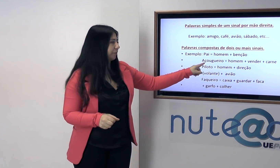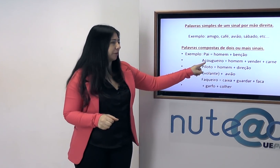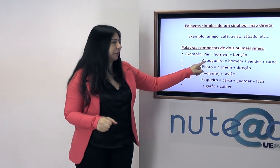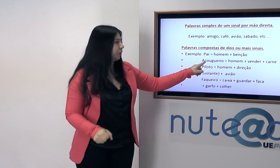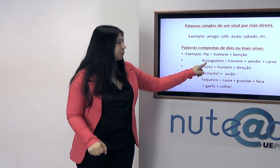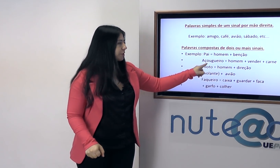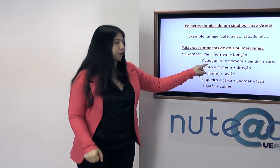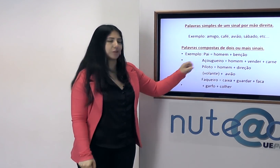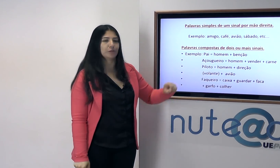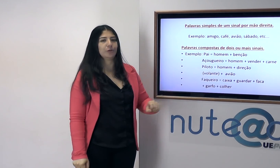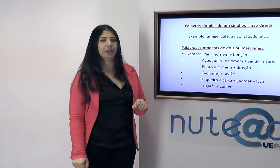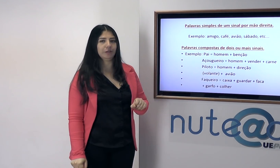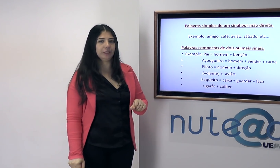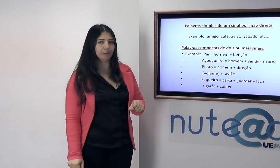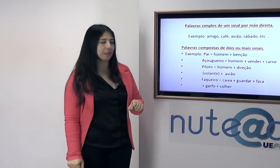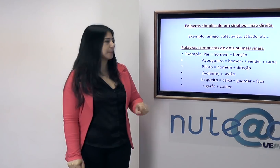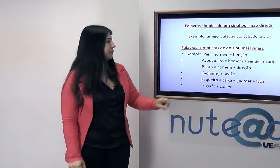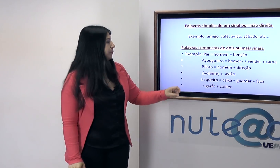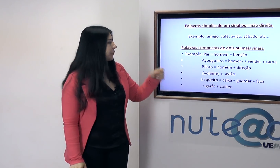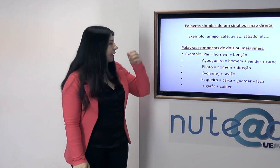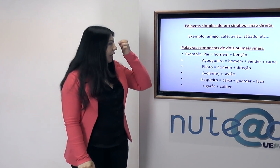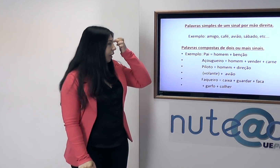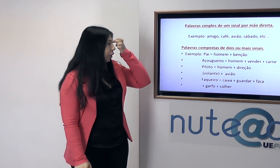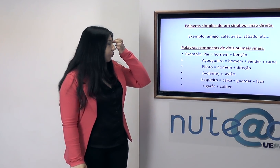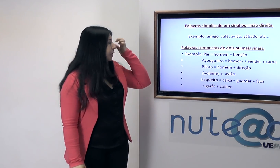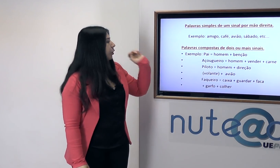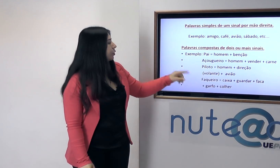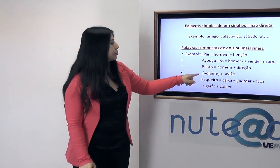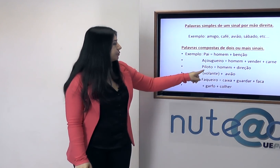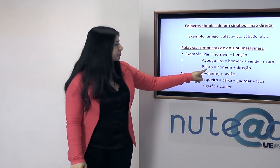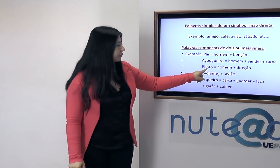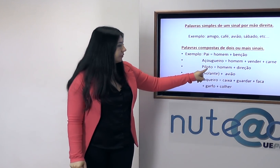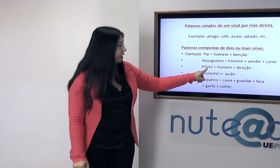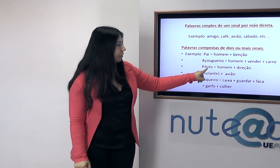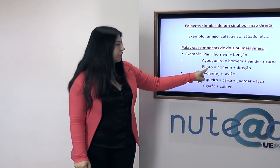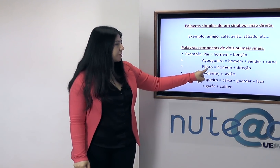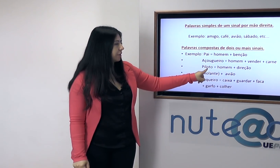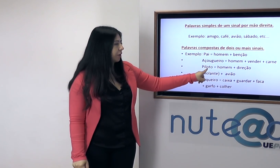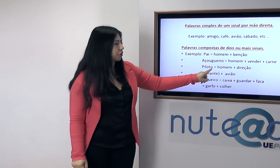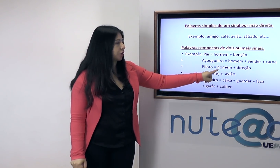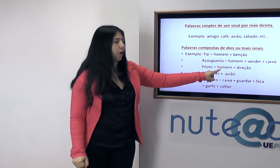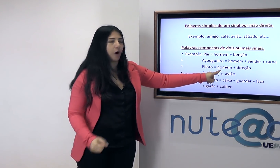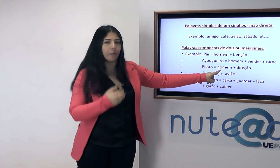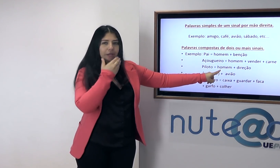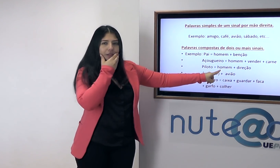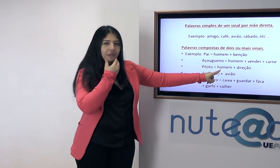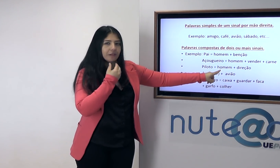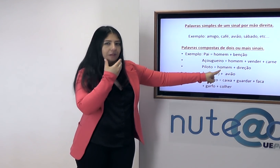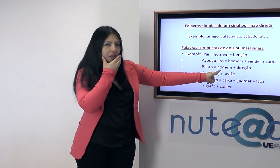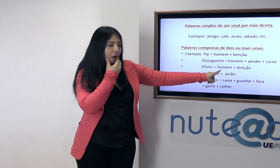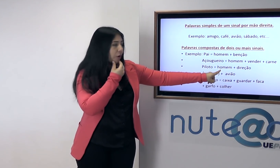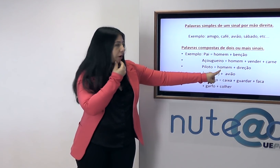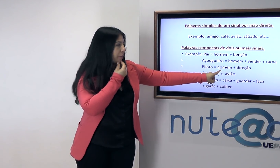palavra, o sinal de açougueiro em Libras. Agora, o piloto, eu tenho o sinal de homem, é o